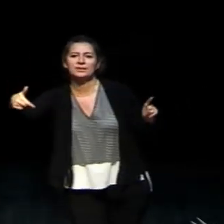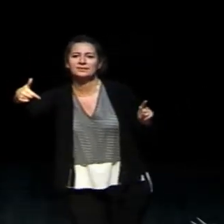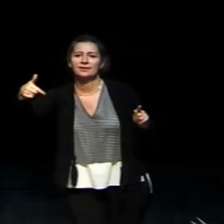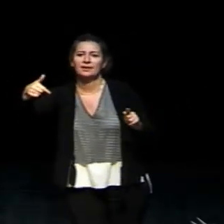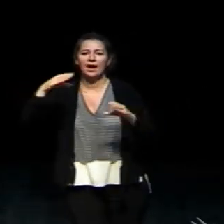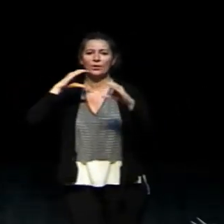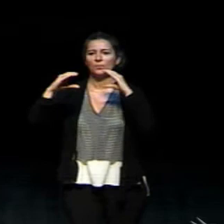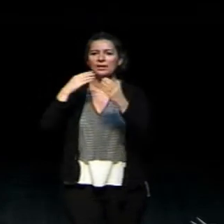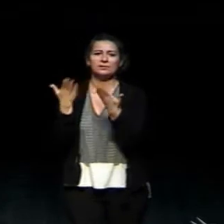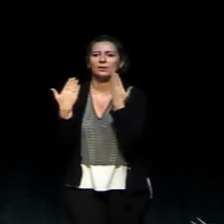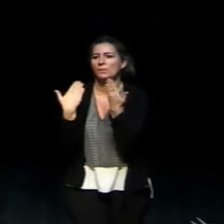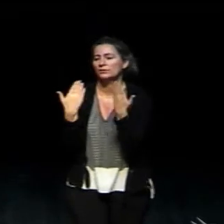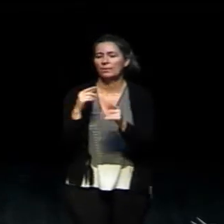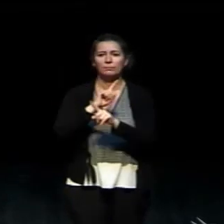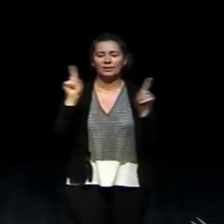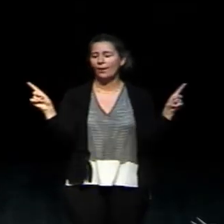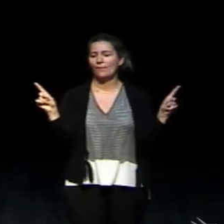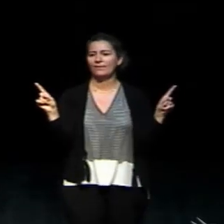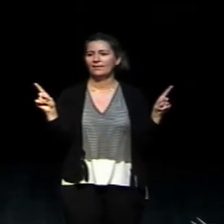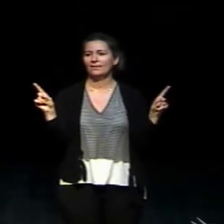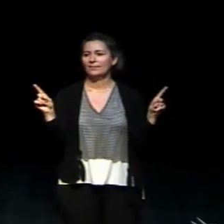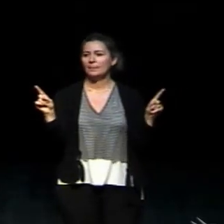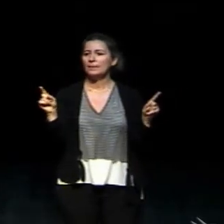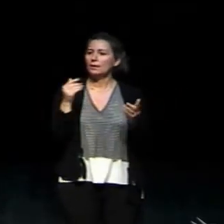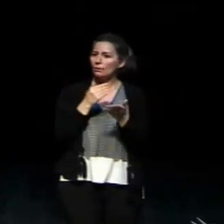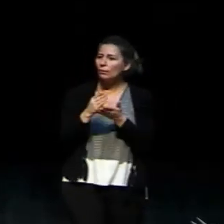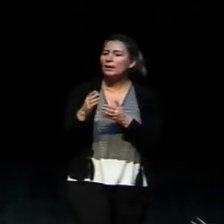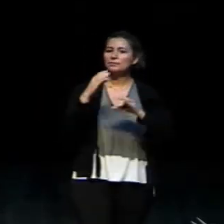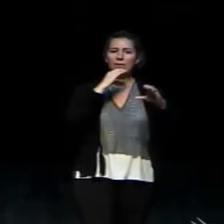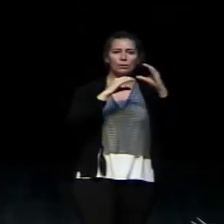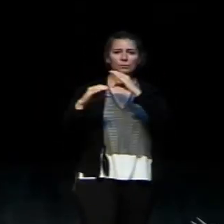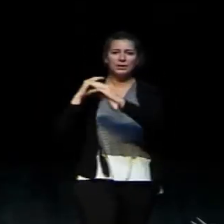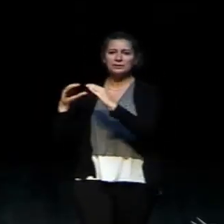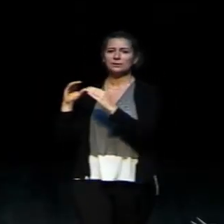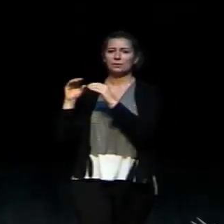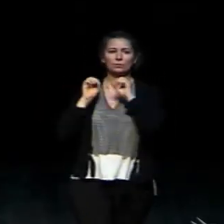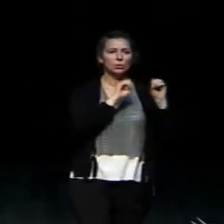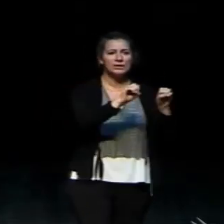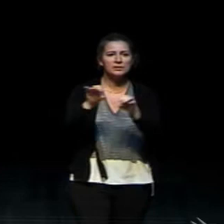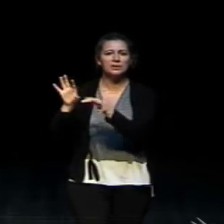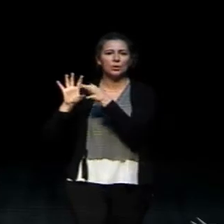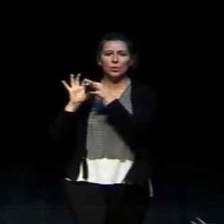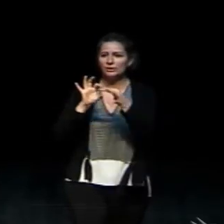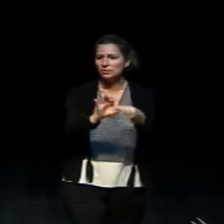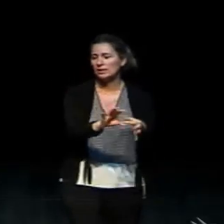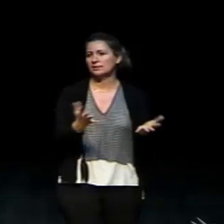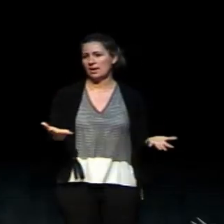todo o processo ser focado na gramática. Porque no momento conversacional, não é nisso que a gente pensa e este